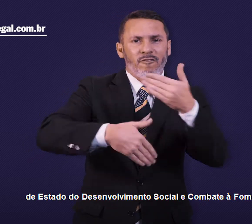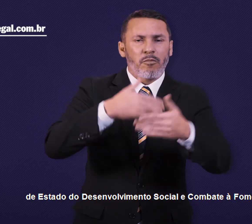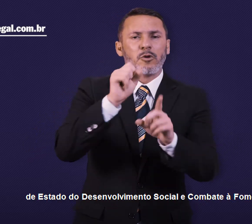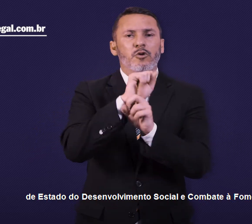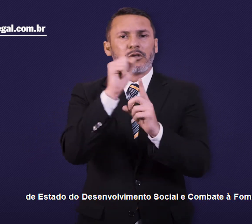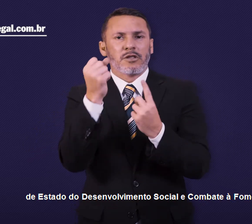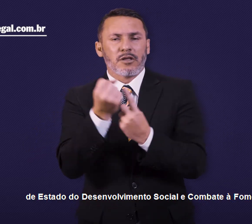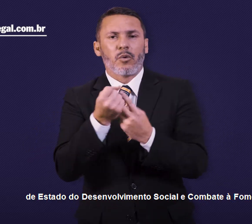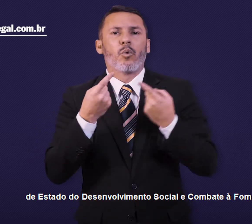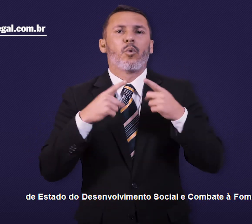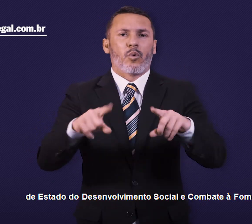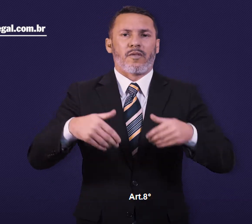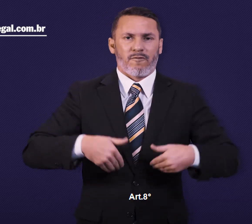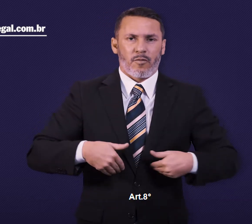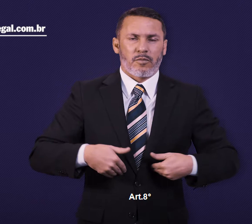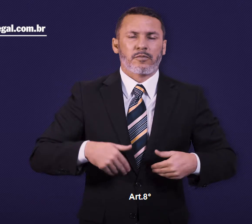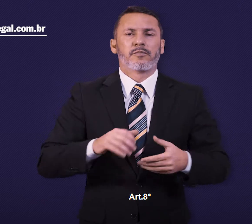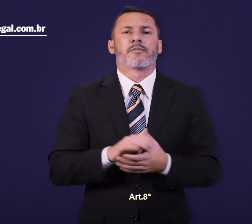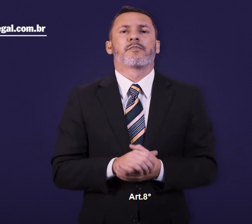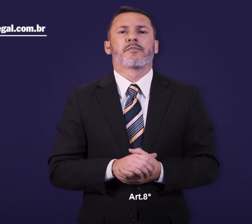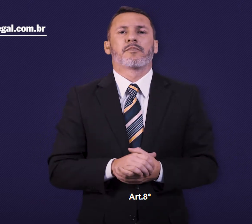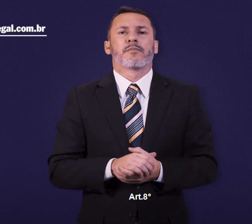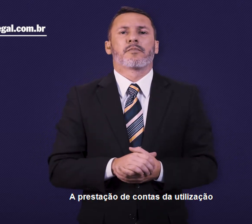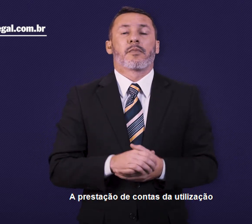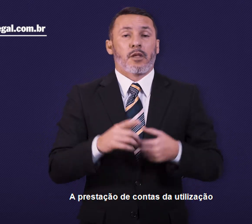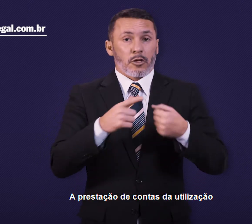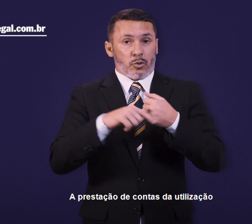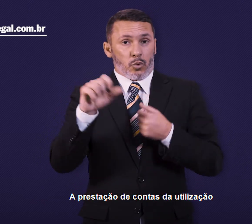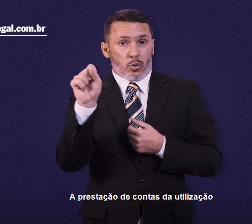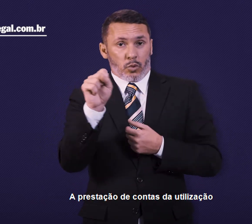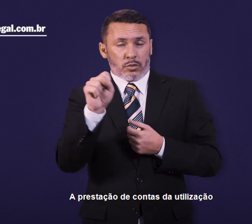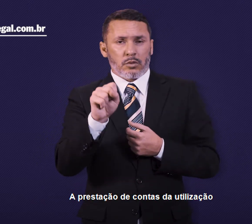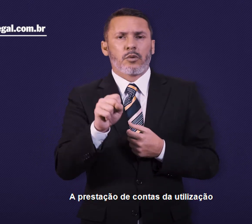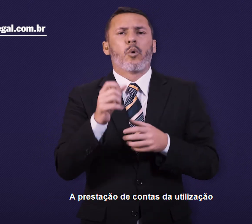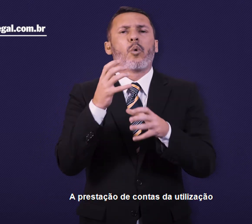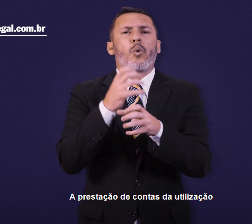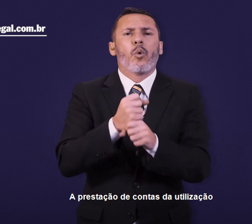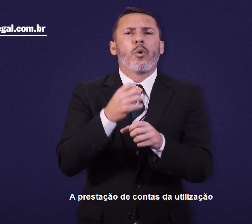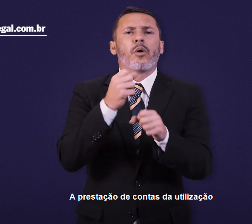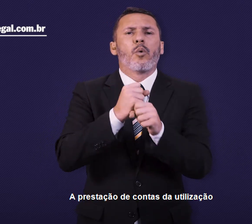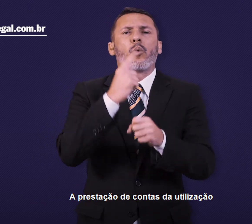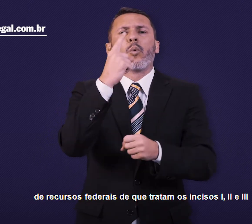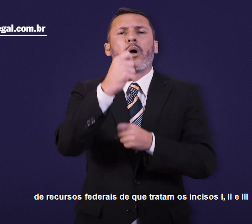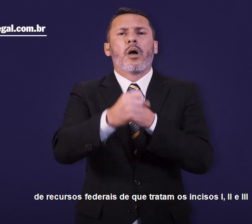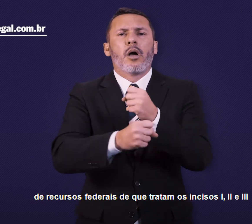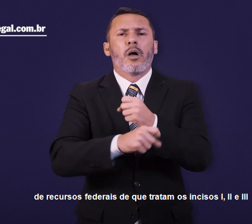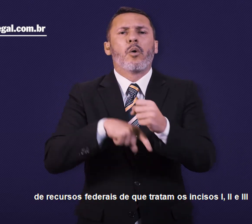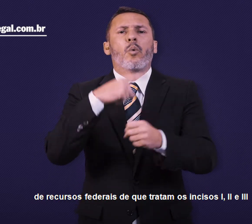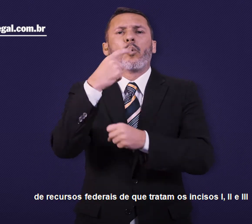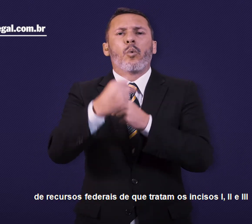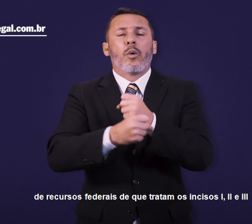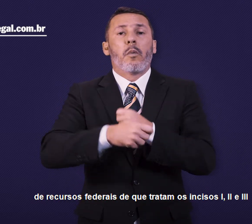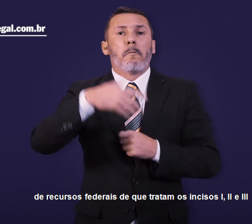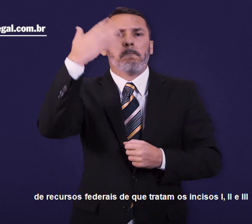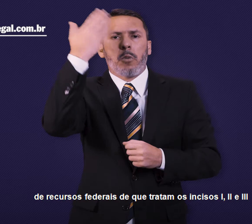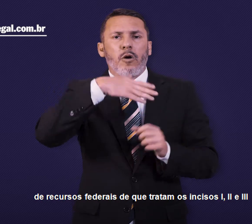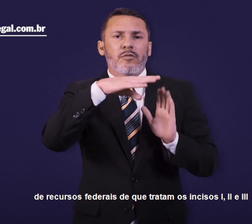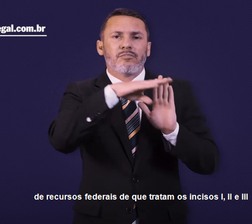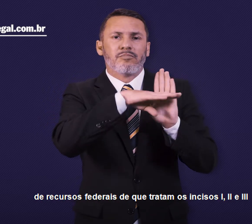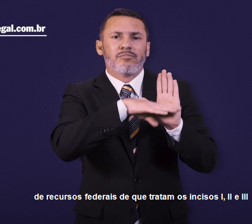e Combate à Fome. Artigo 8º. A prestação de contas da utilização de recursos federais de que tratam os